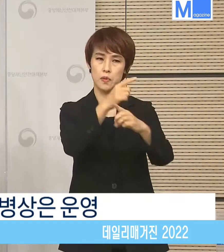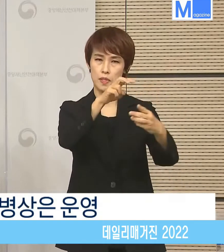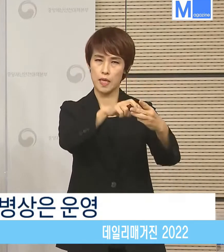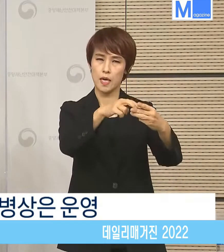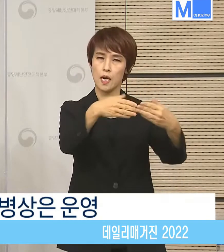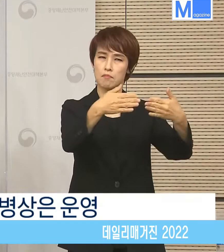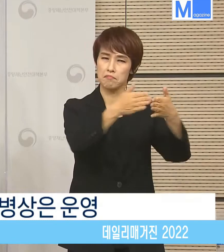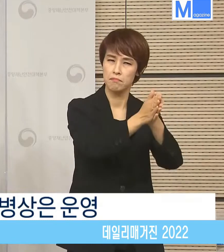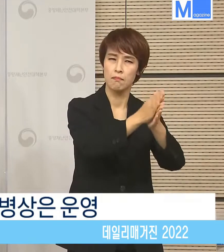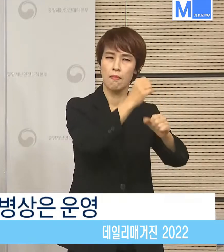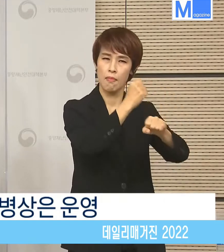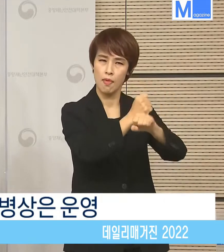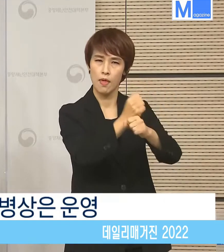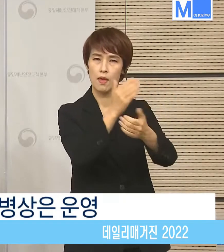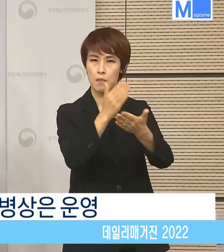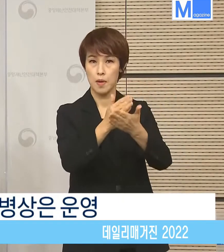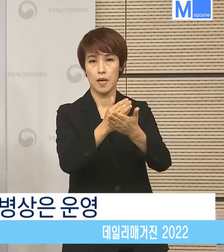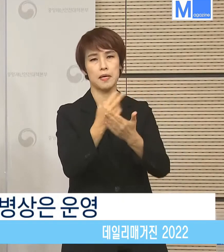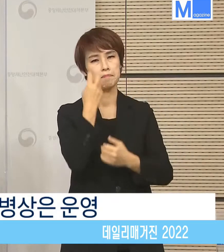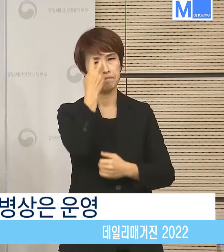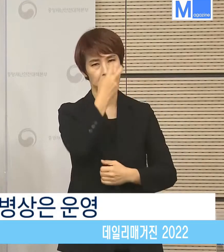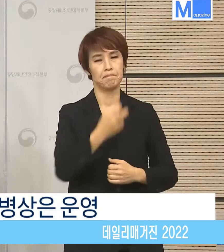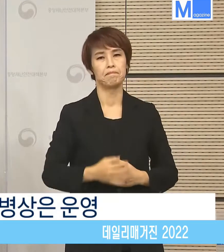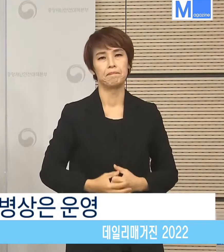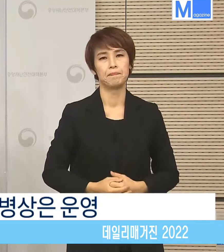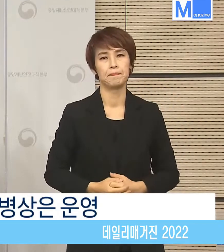자체의 폐지 여부를 검토하게 될 것입니다.